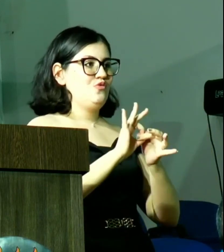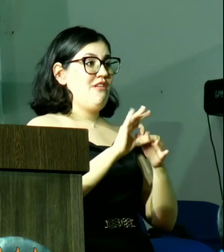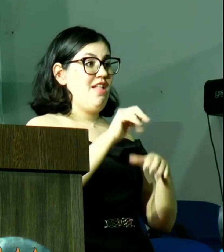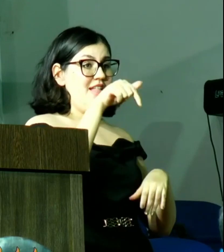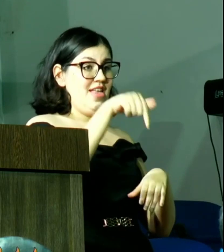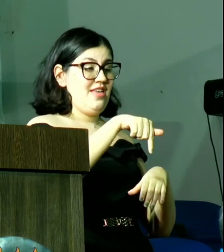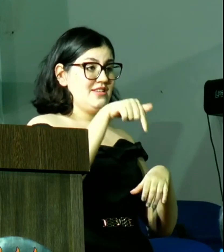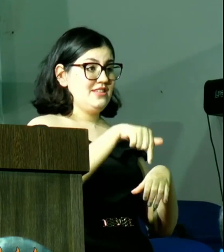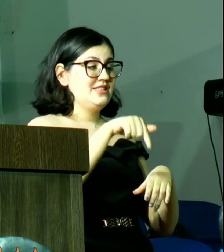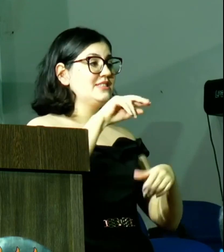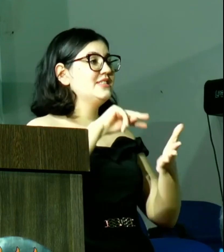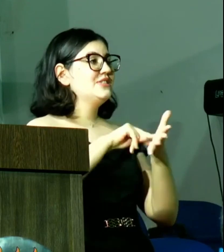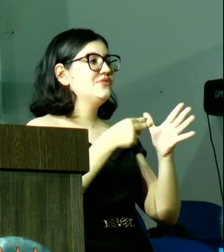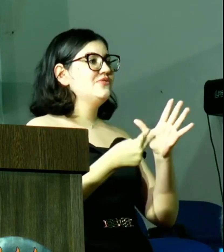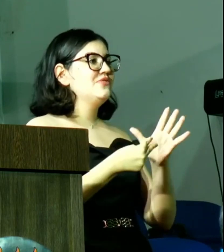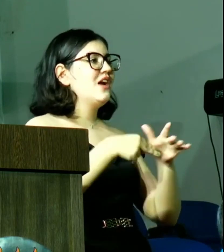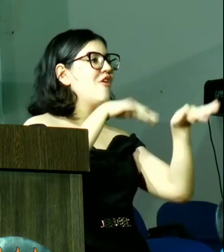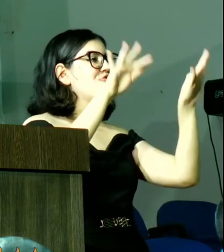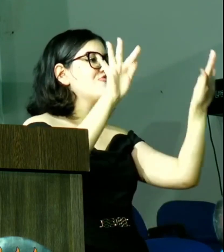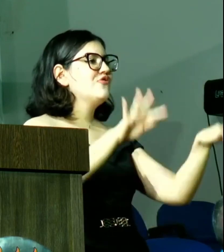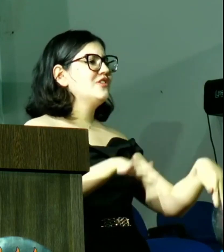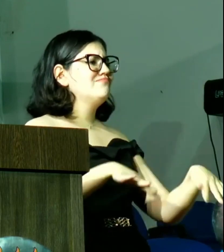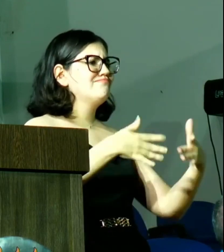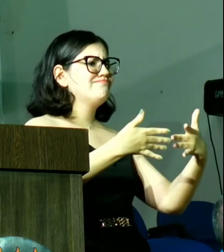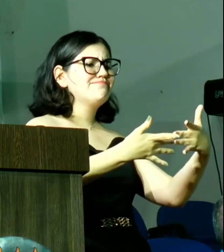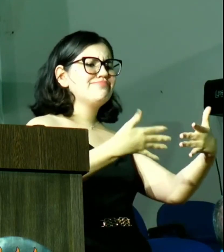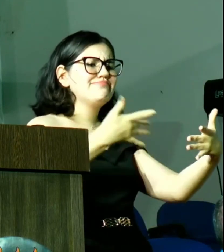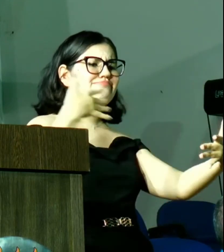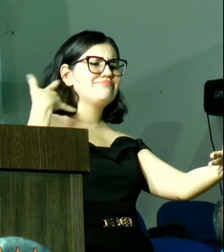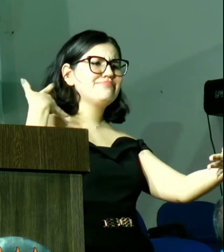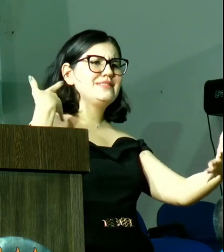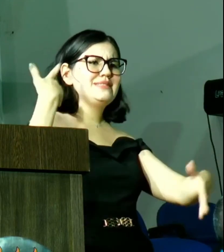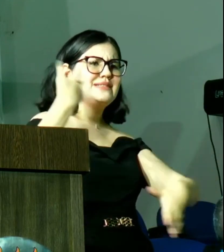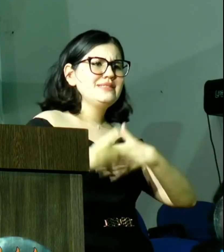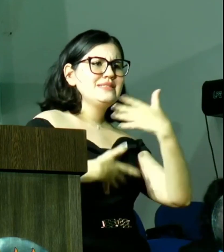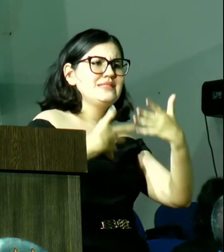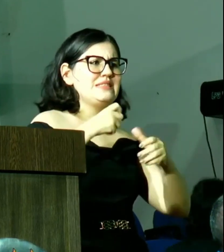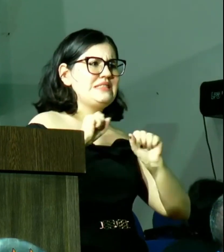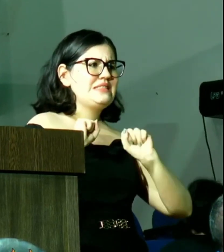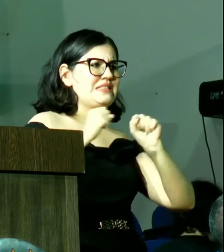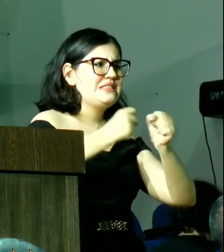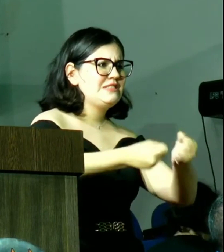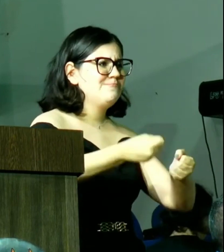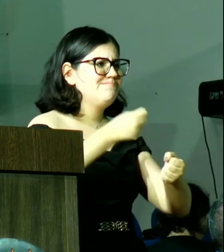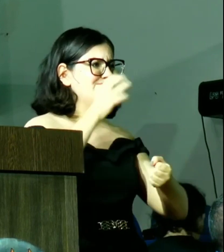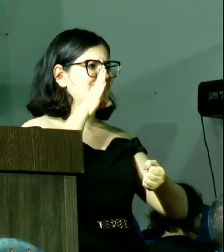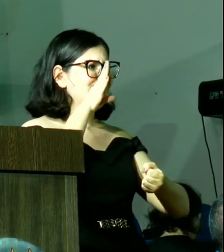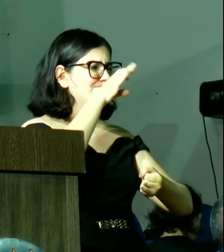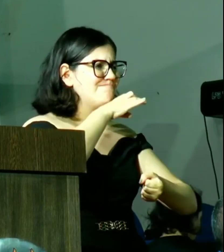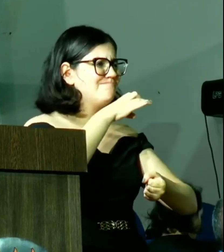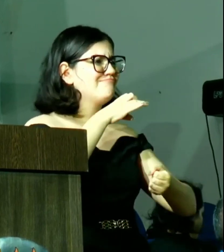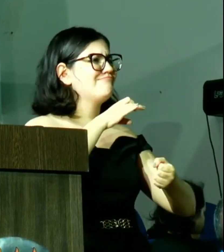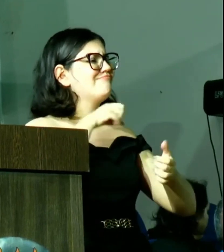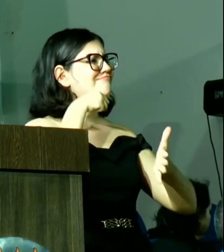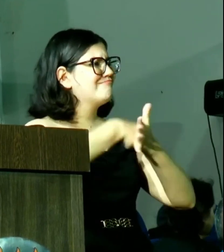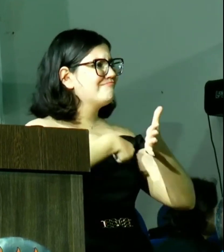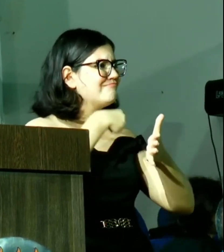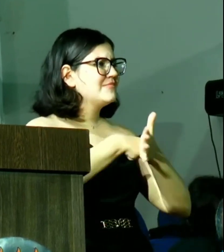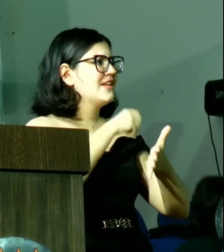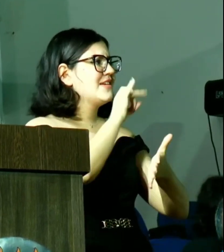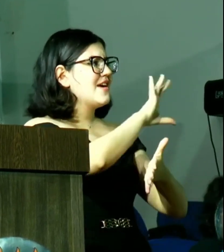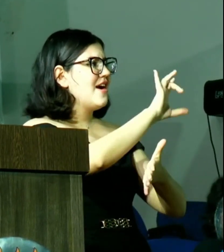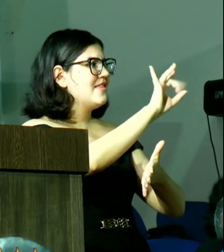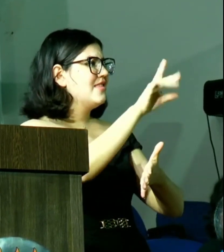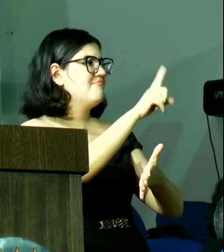longo ciclo de formação que requereu dedicação, resiliência e perseverança de cada um